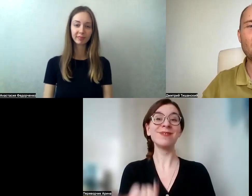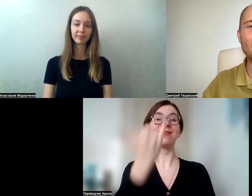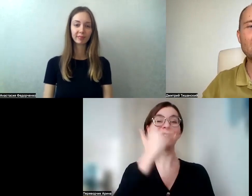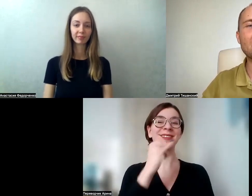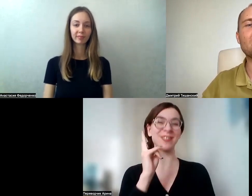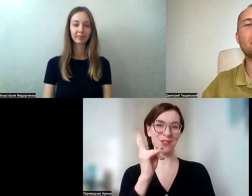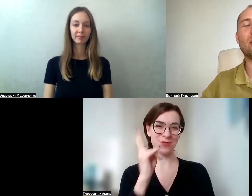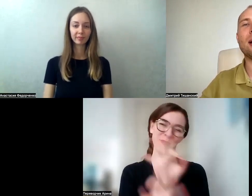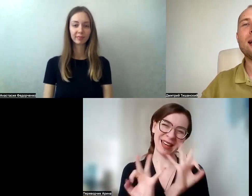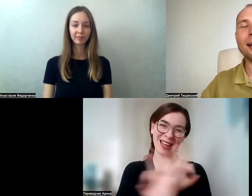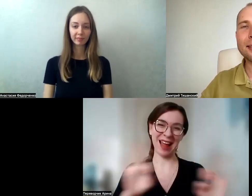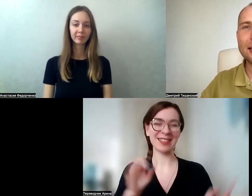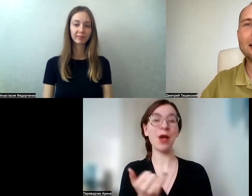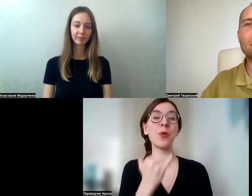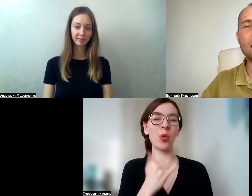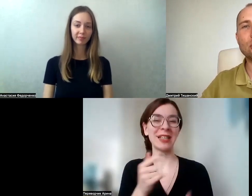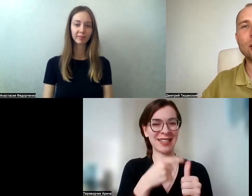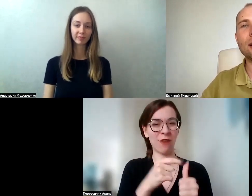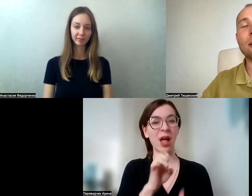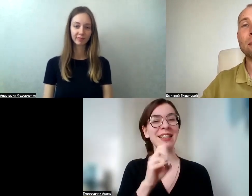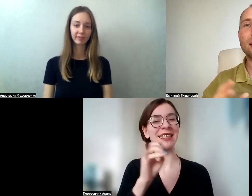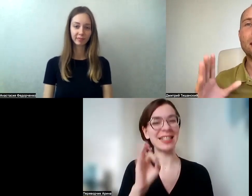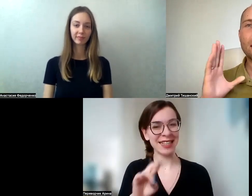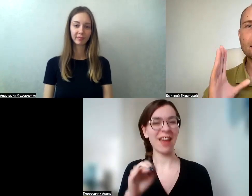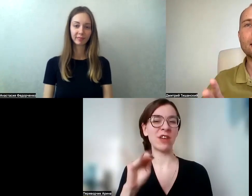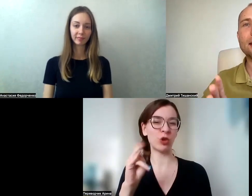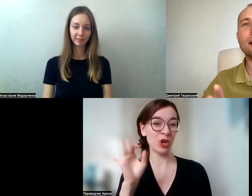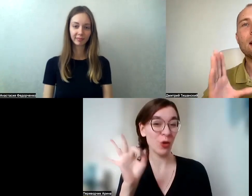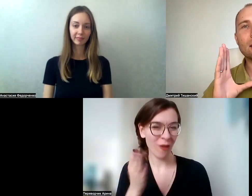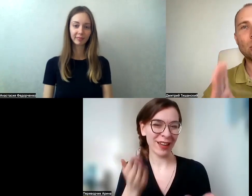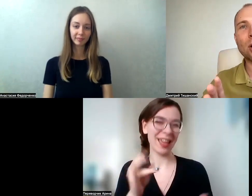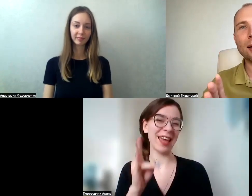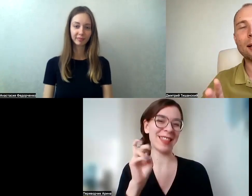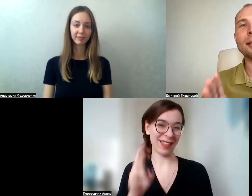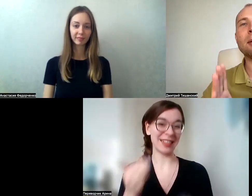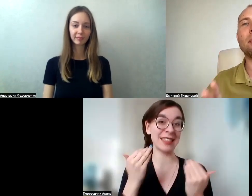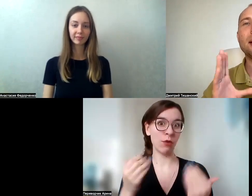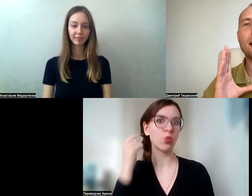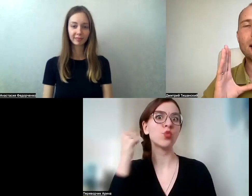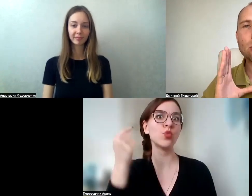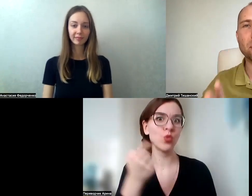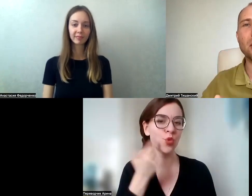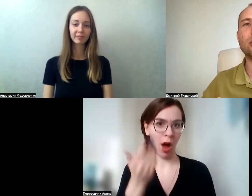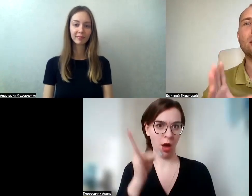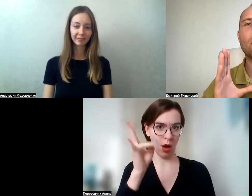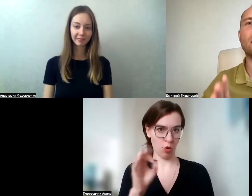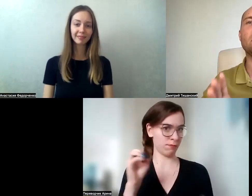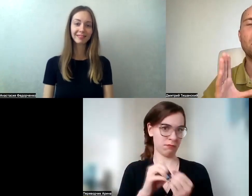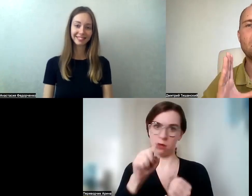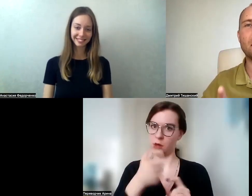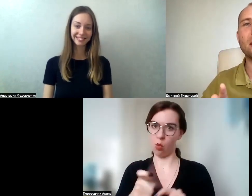прекрасная гостья. Зовут ее Анастасия Федорченко. И Анастасия глухая, и тем не менее она